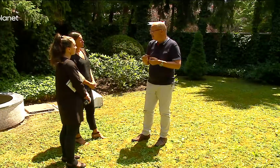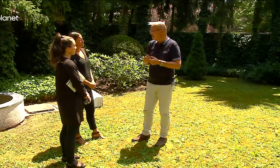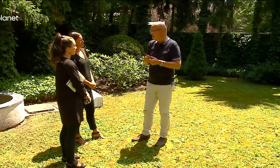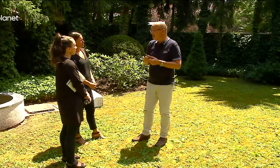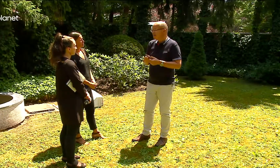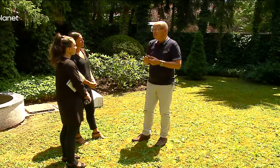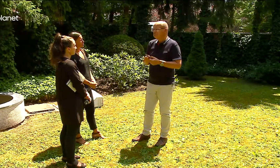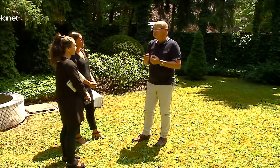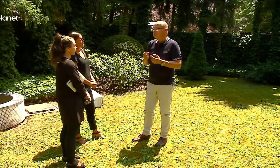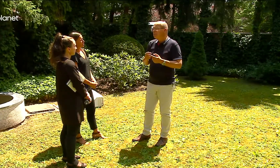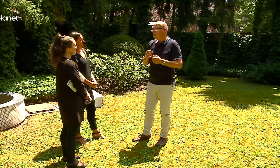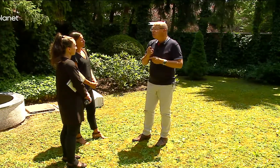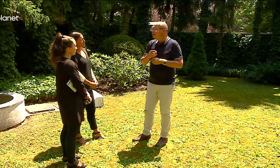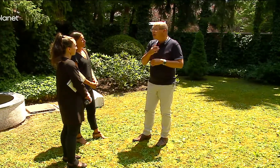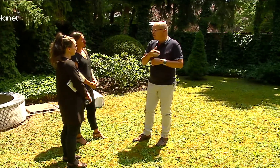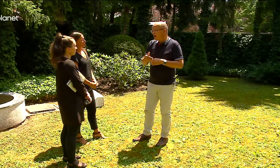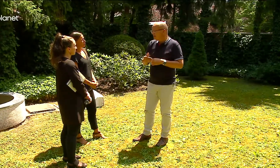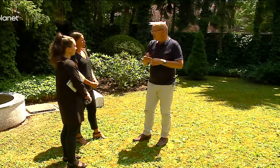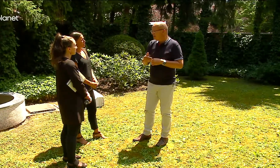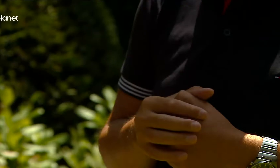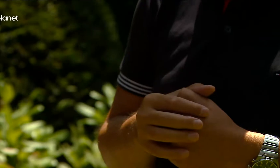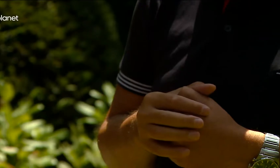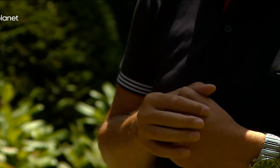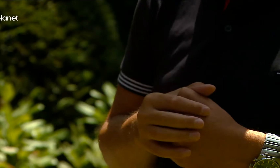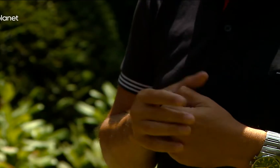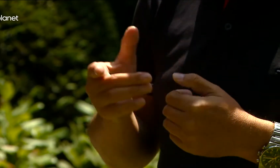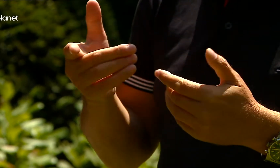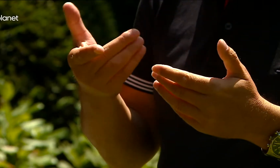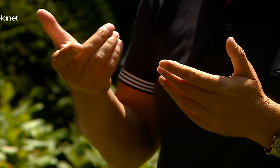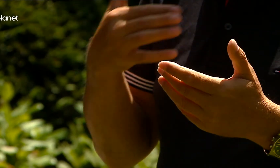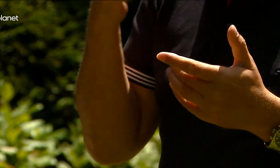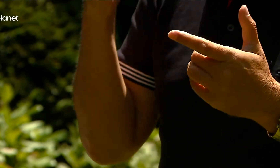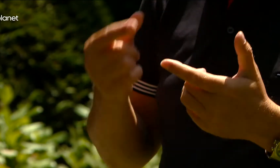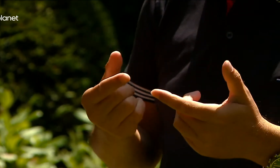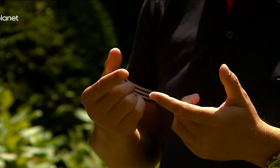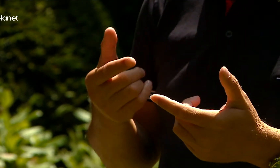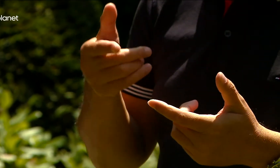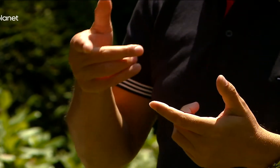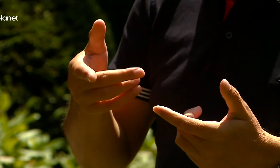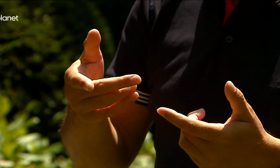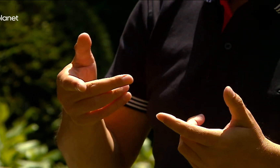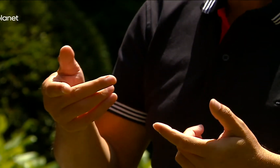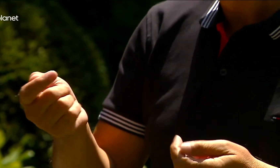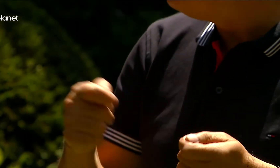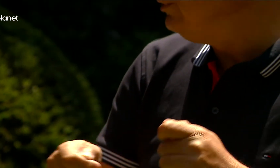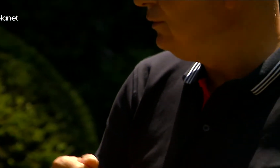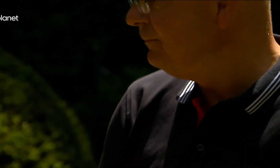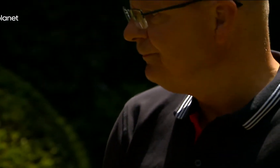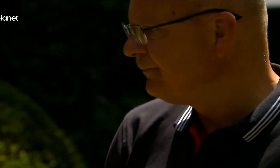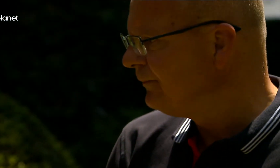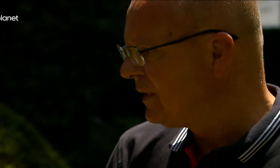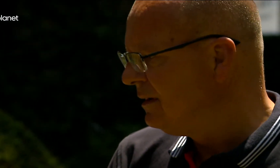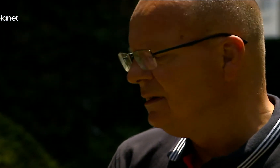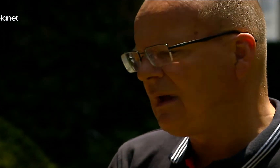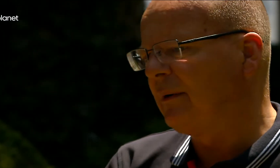Anton Petrič nam o pomoči tolmačke znakovnega jezika zaupa lastno izkušnjo o tem, kako je goljufe prestregel že večkrat. Nazadnje